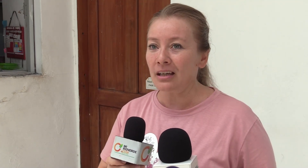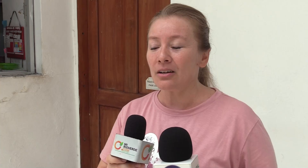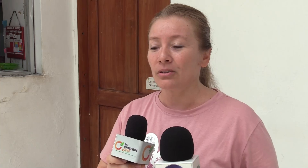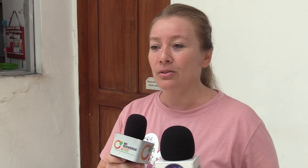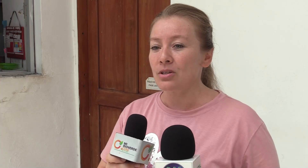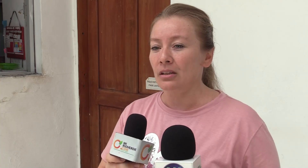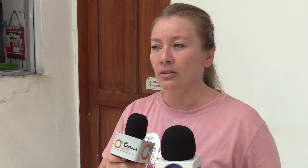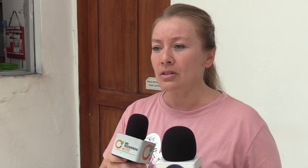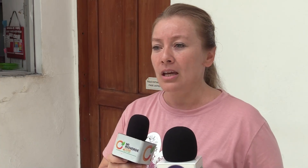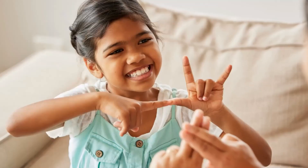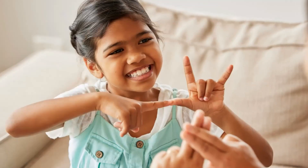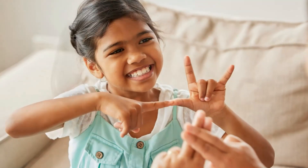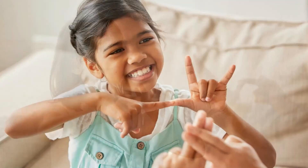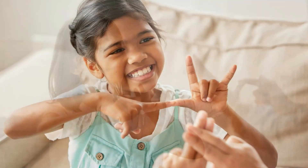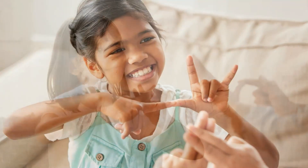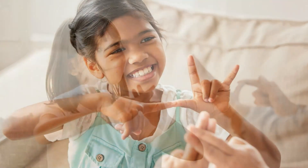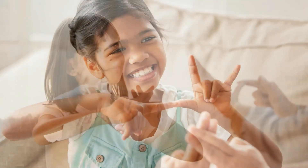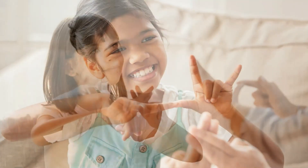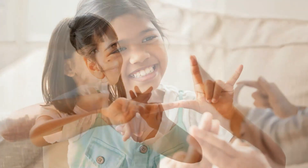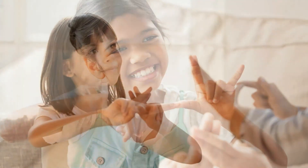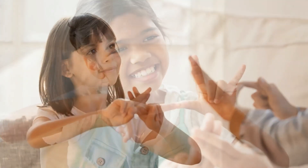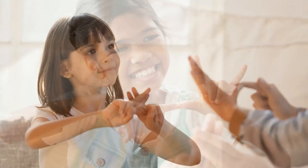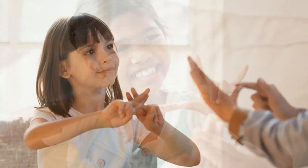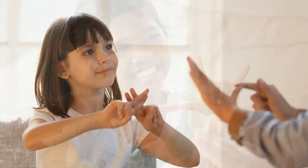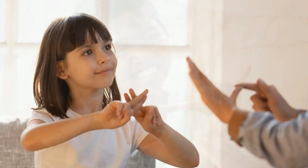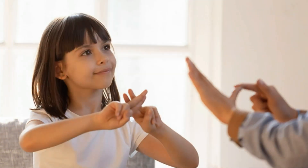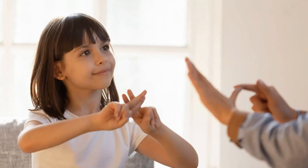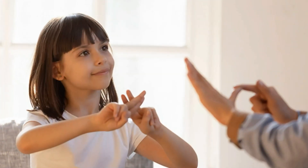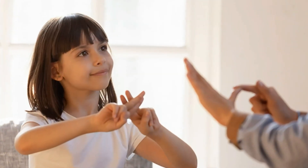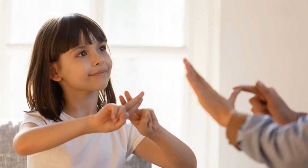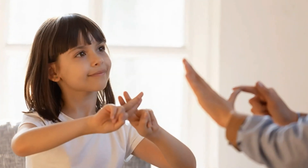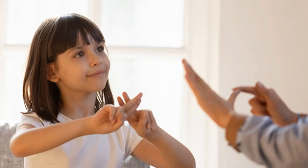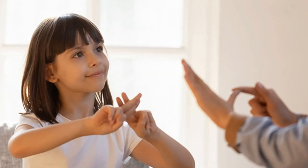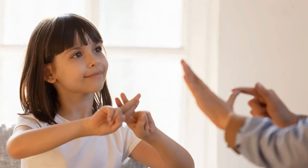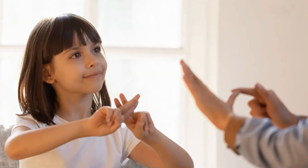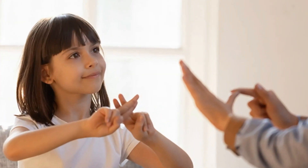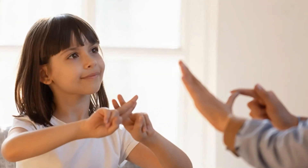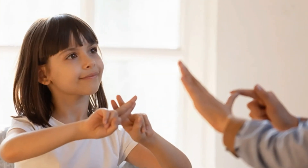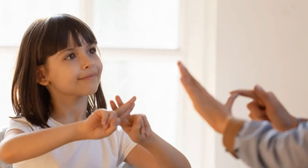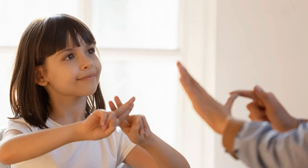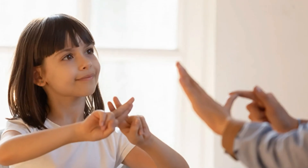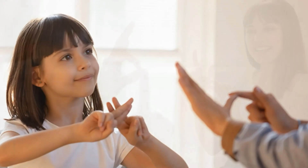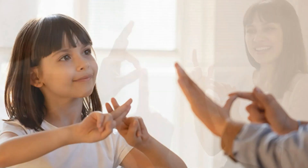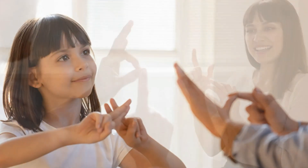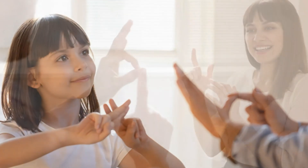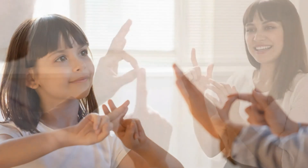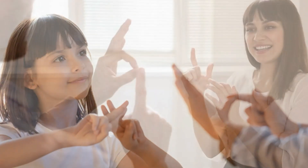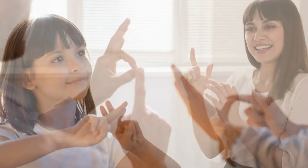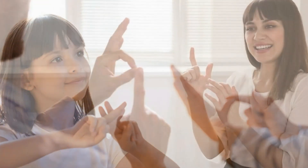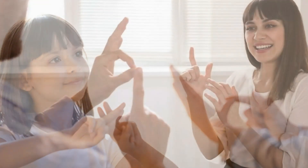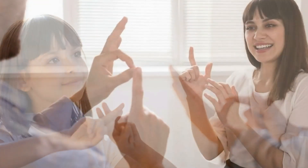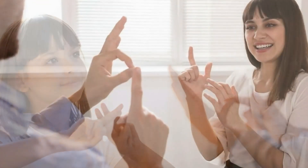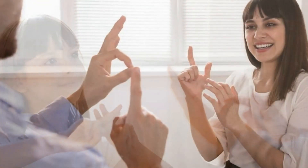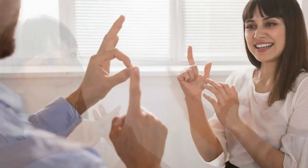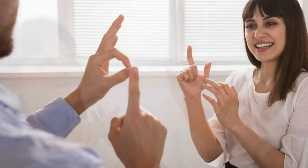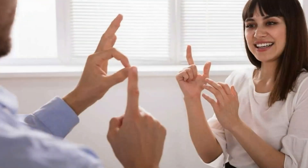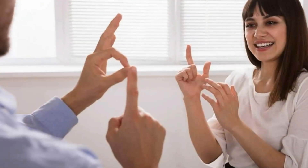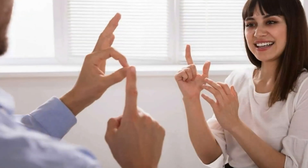400. Añadió que este curso se podrá integrar desde niños de preescolar hasta personas adultas, grupo que contará con un límite de